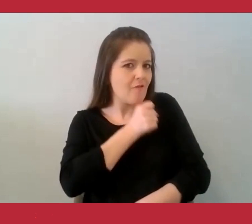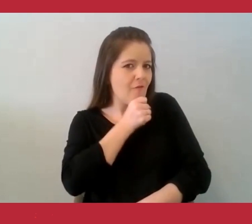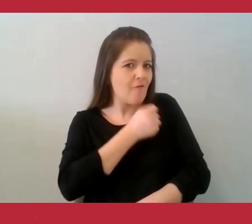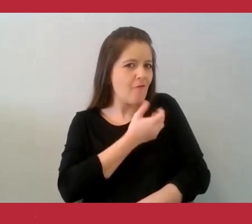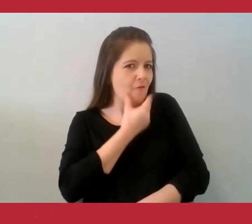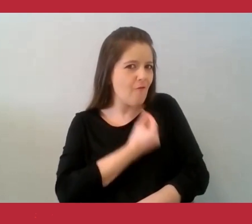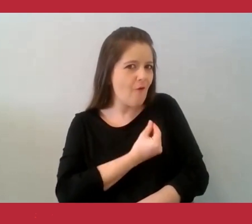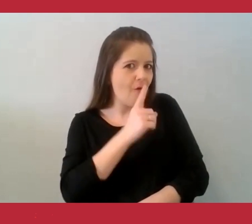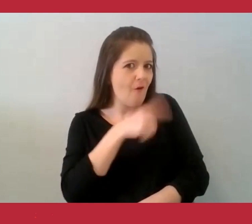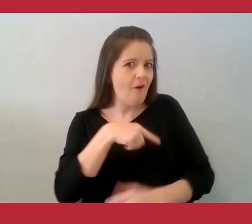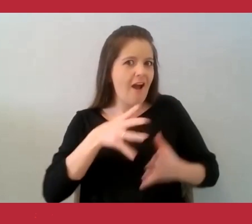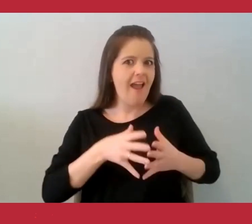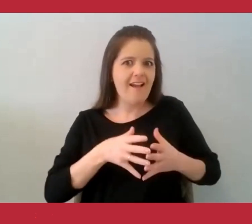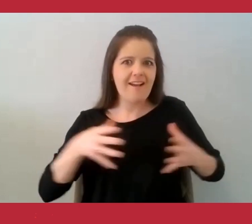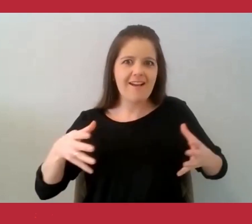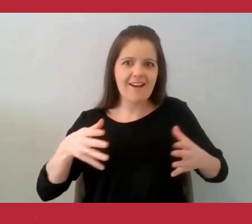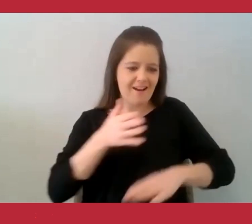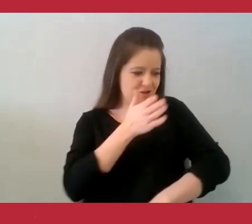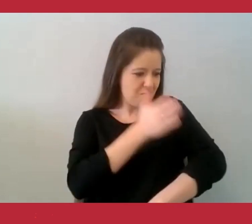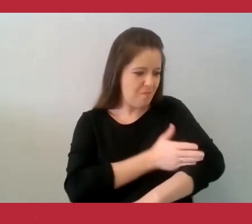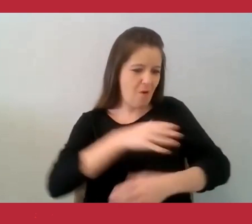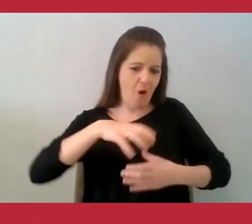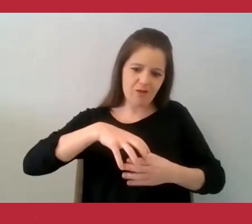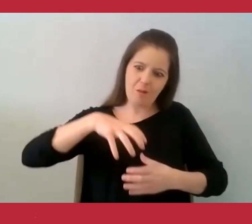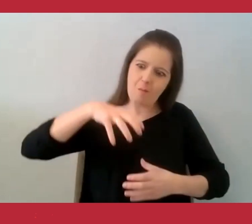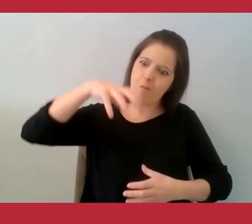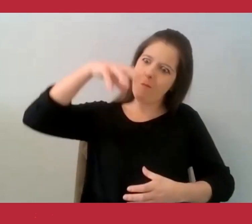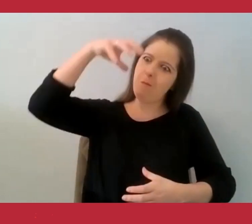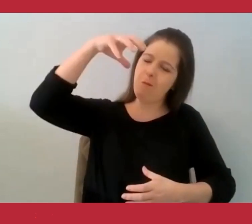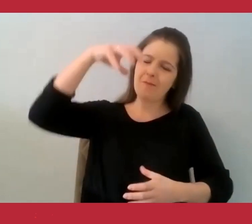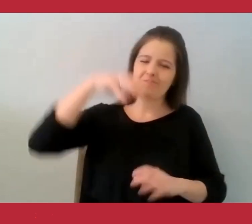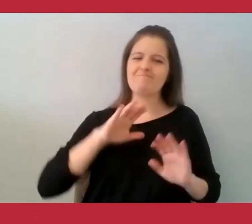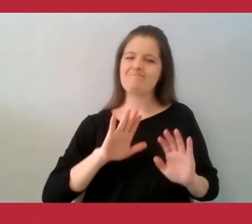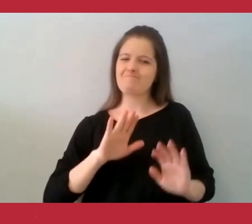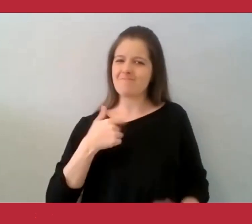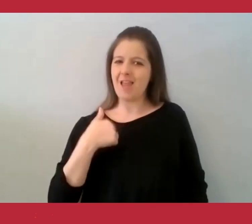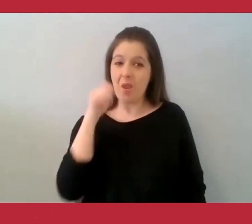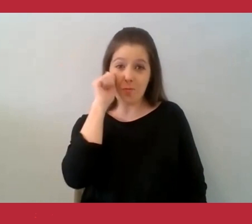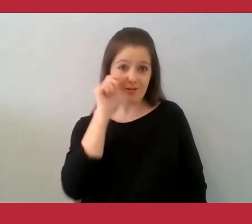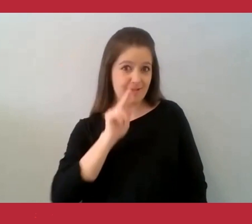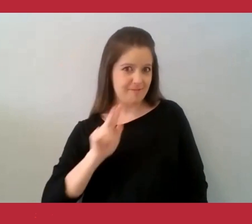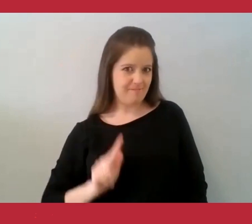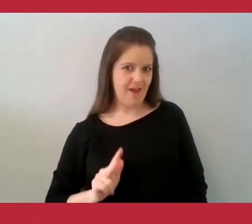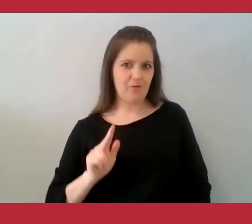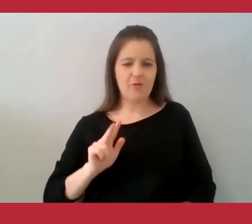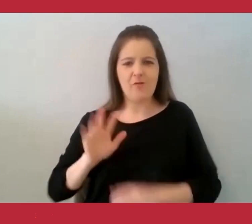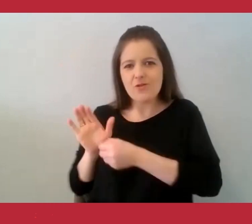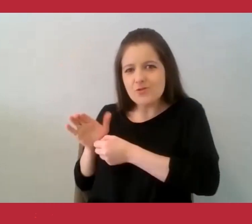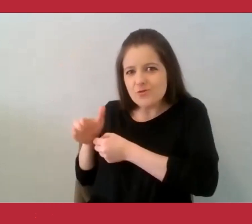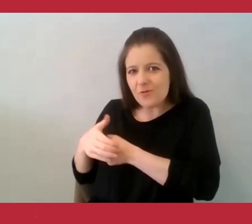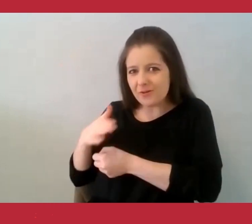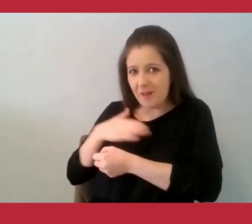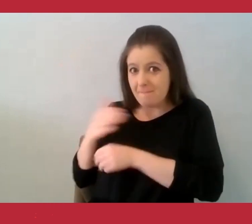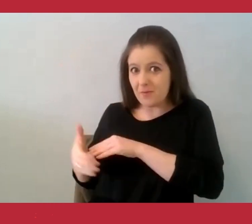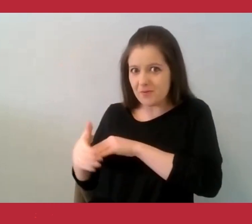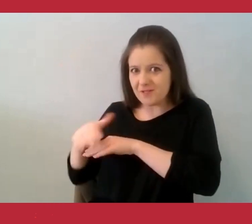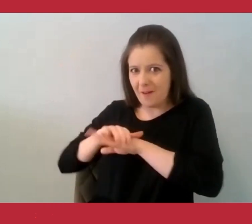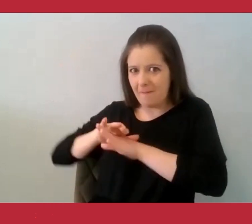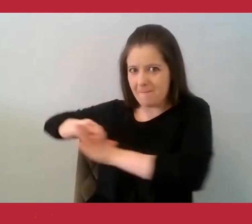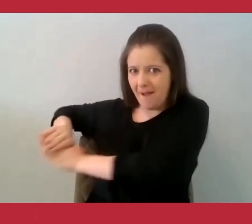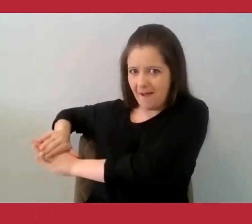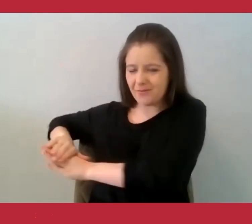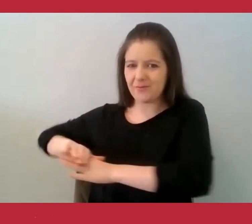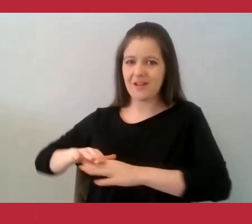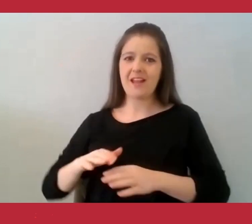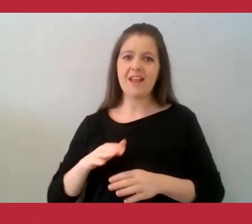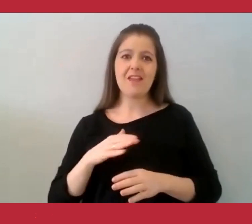fazer o seguinte: eu vou deixar meu sapato escondido e eu vou colocar a bota do vovô. E ali dentro